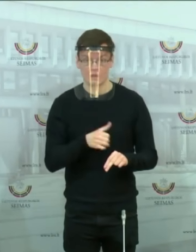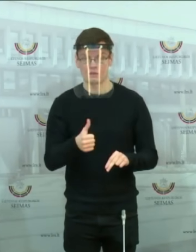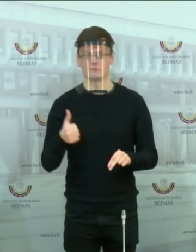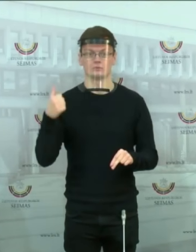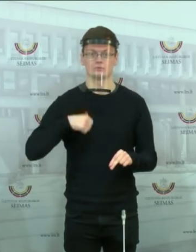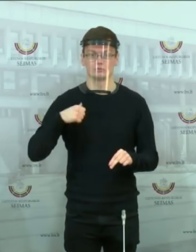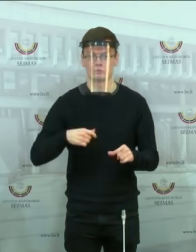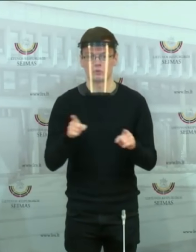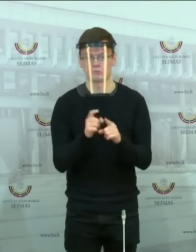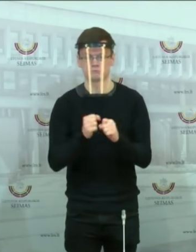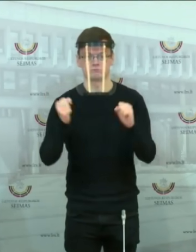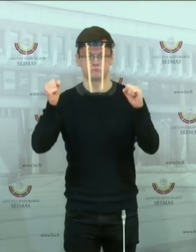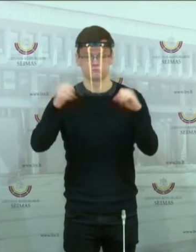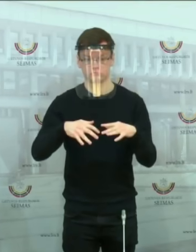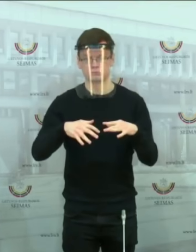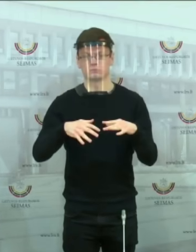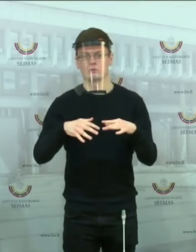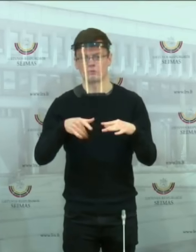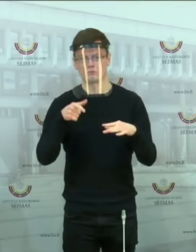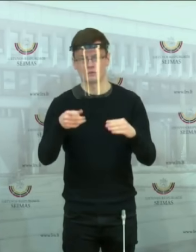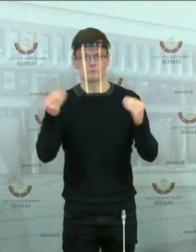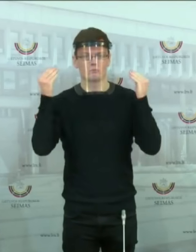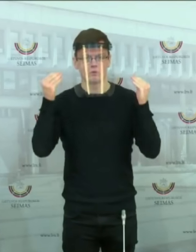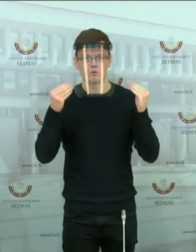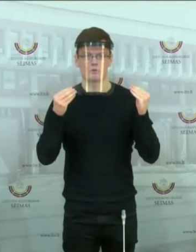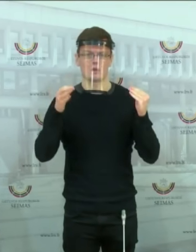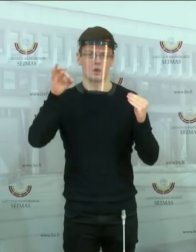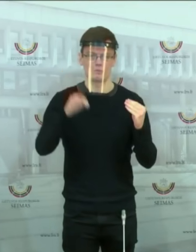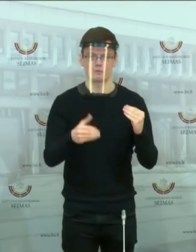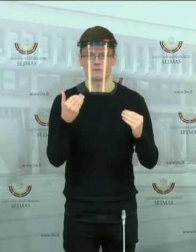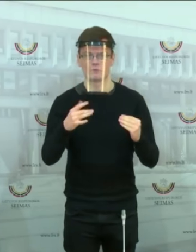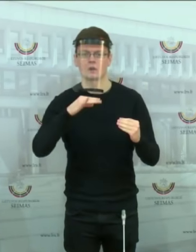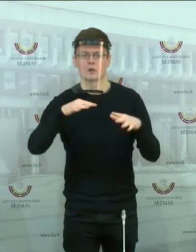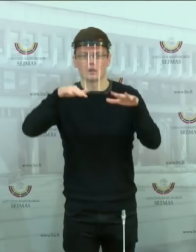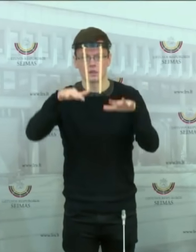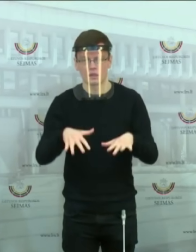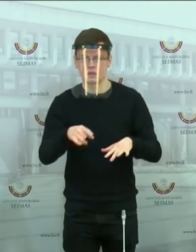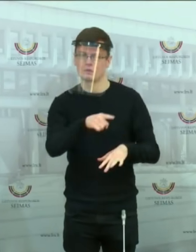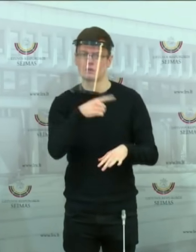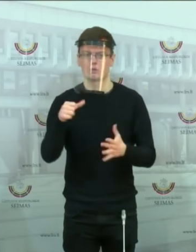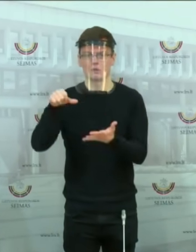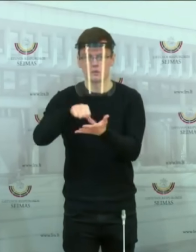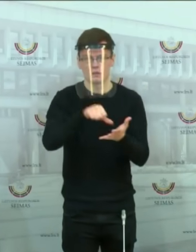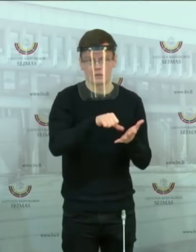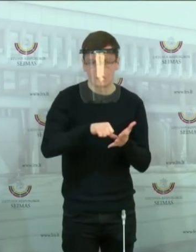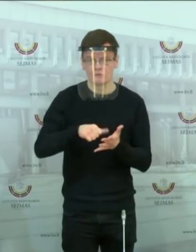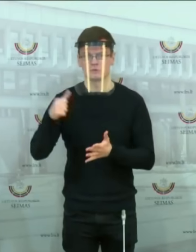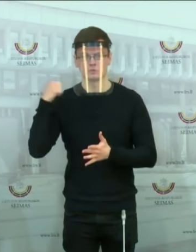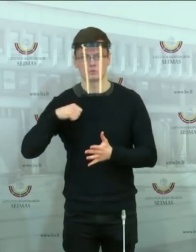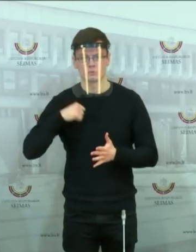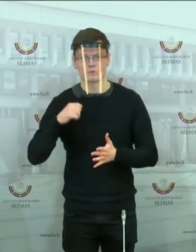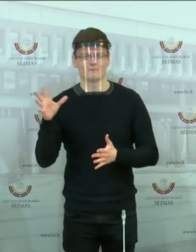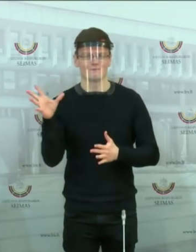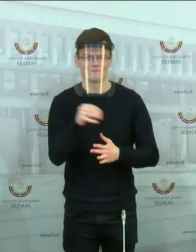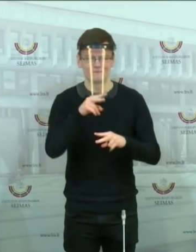žmonės nesibūriuotų, o mokymas ir vyksta paprastai klasėse, kur yra daug dalyvaujančių, tai visur